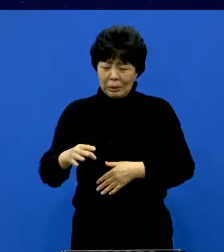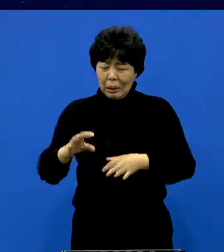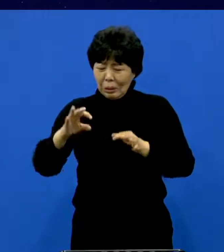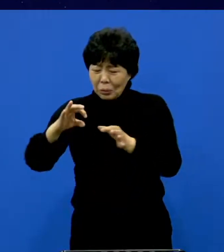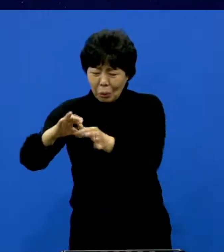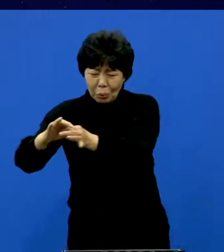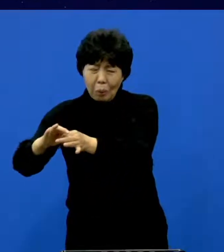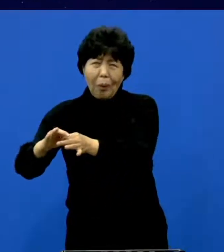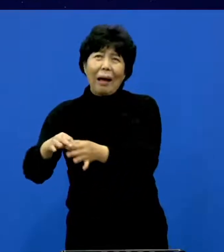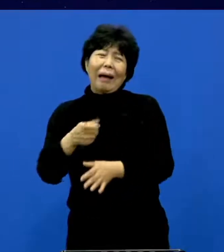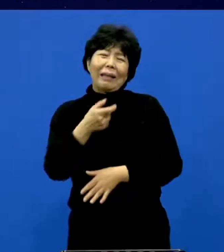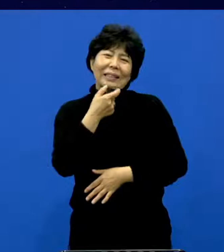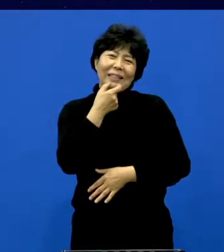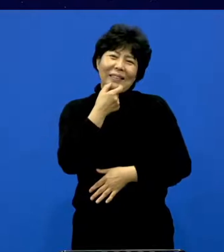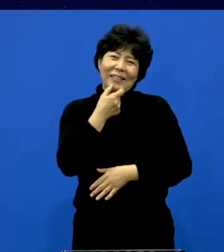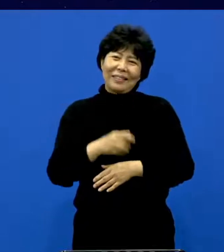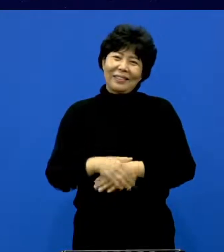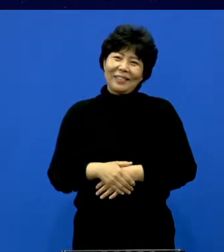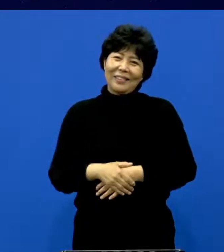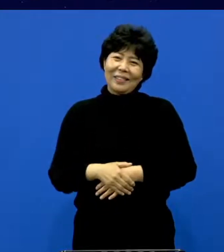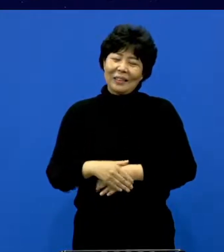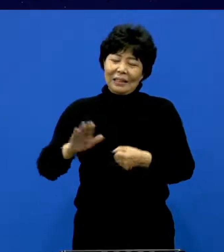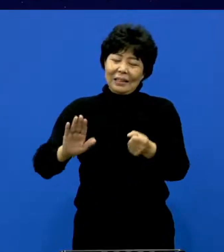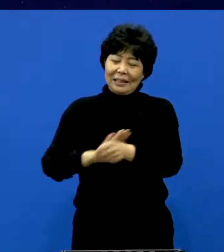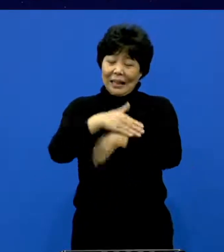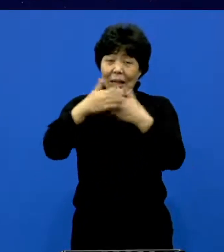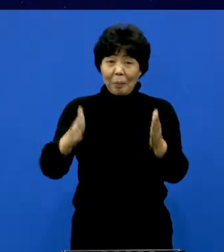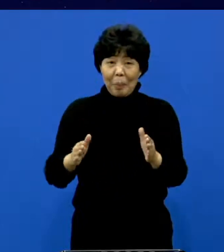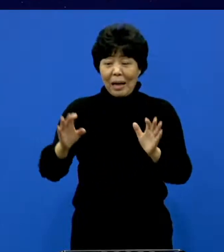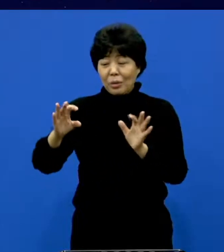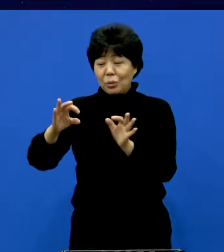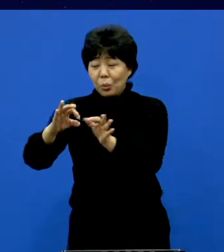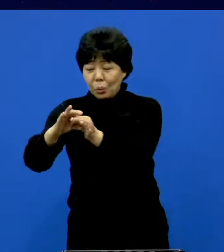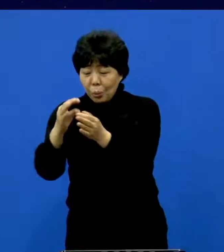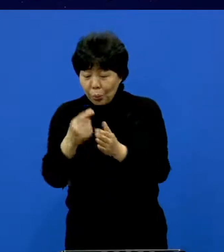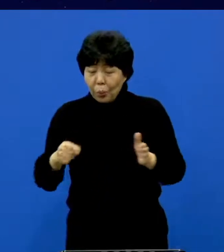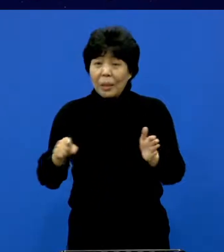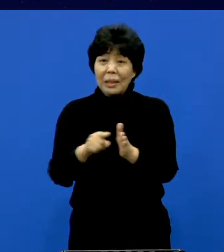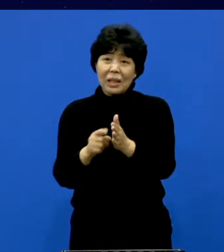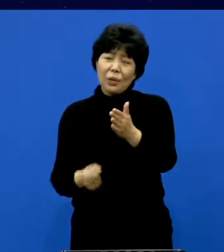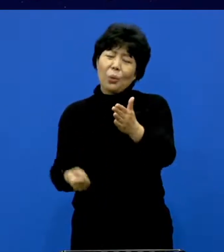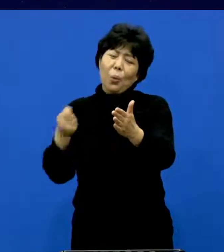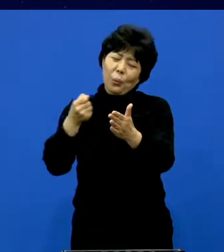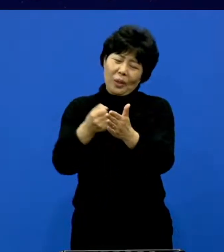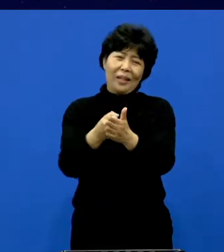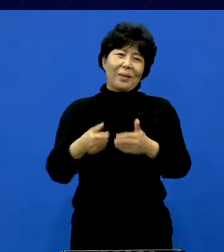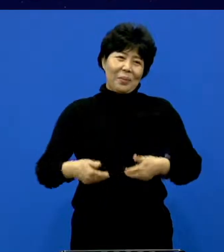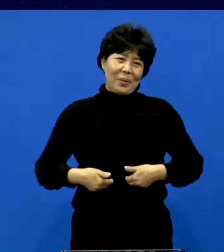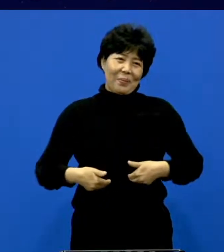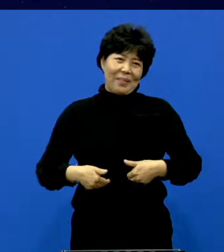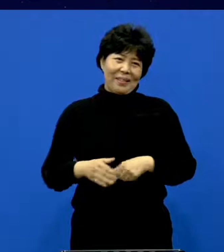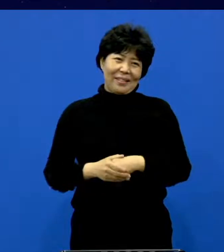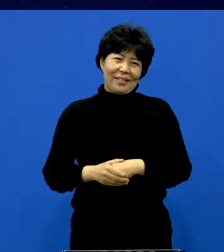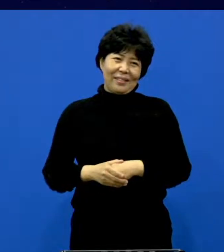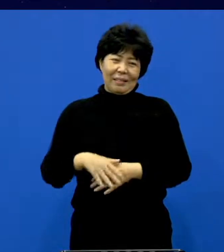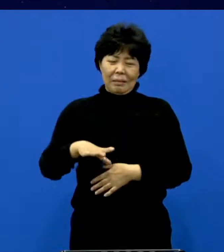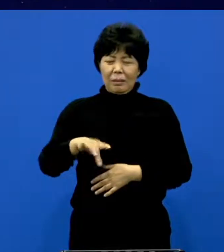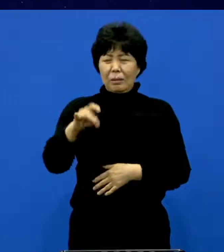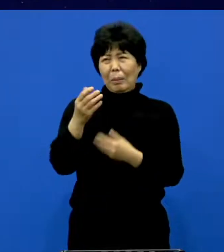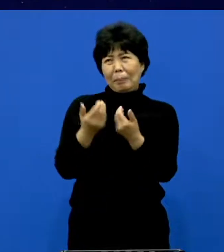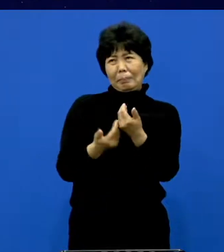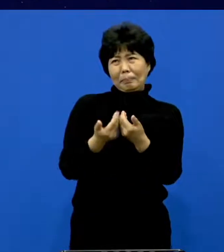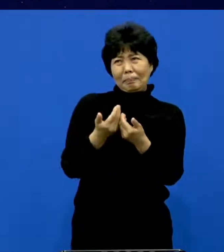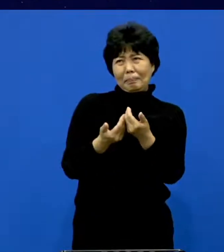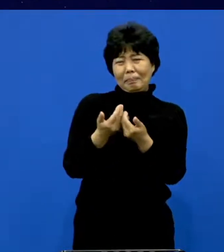이런 사랑방 안에 들어간다는 것은 용기가 필요한 것입니다. 처음에는 낯설고 힘들어요,